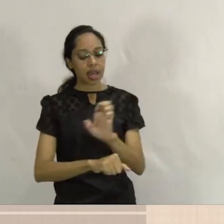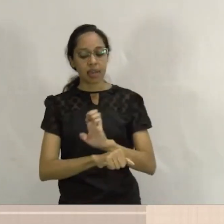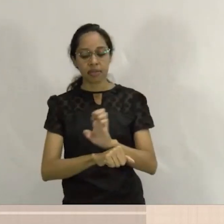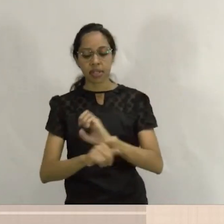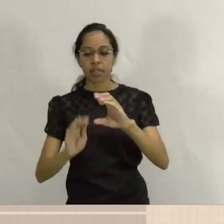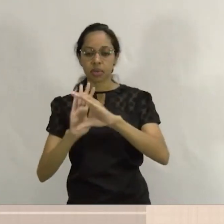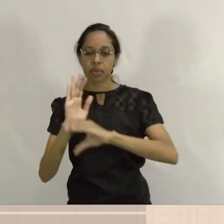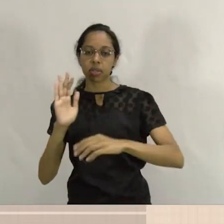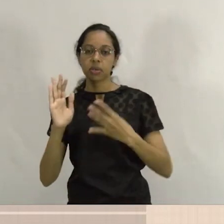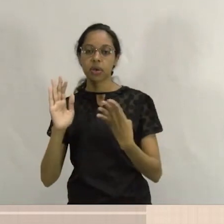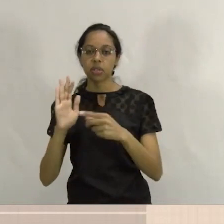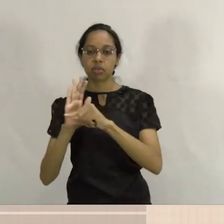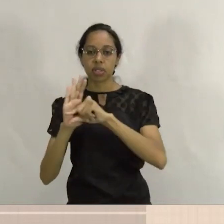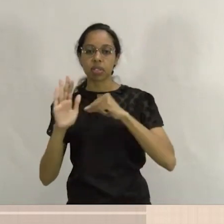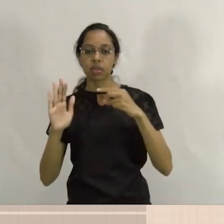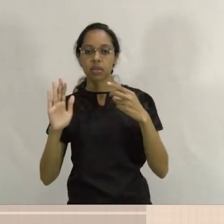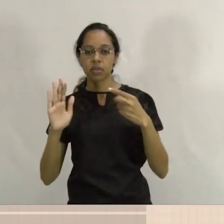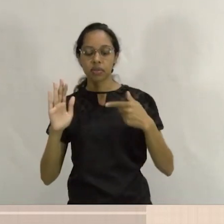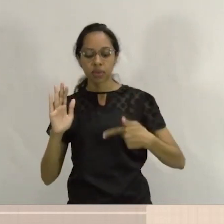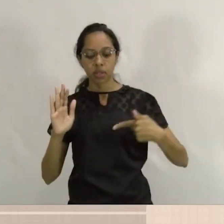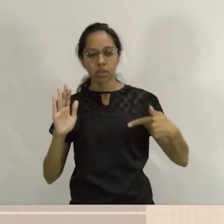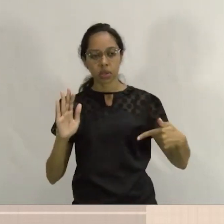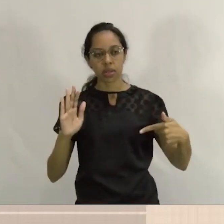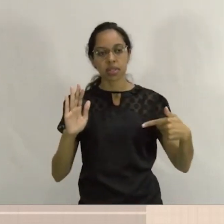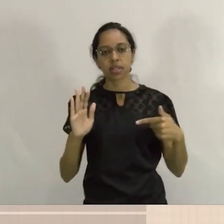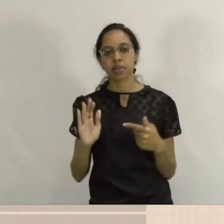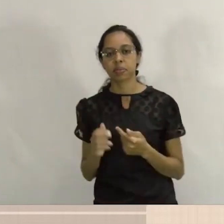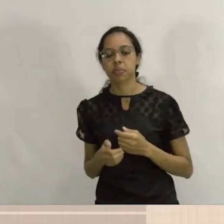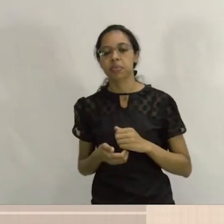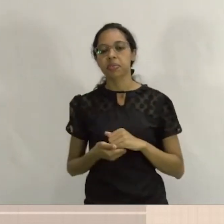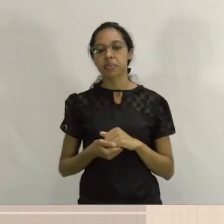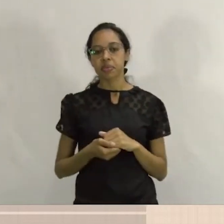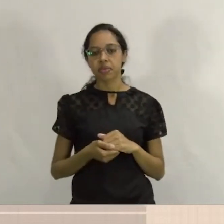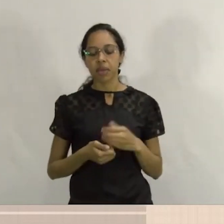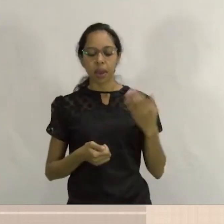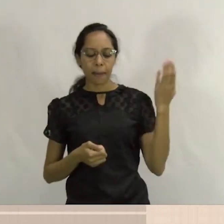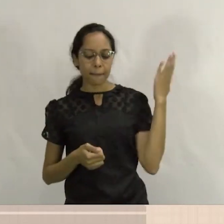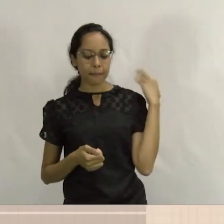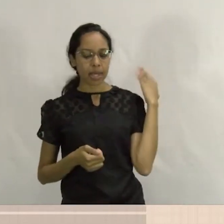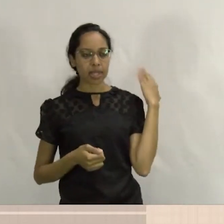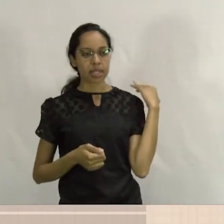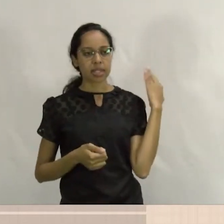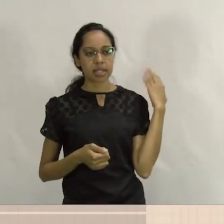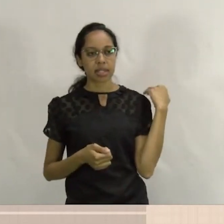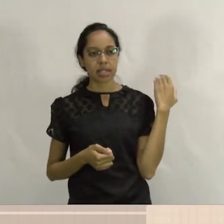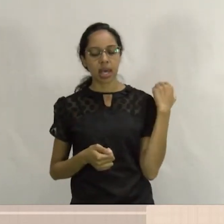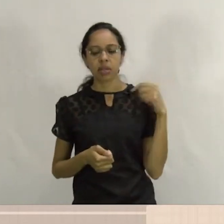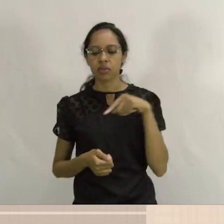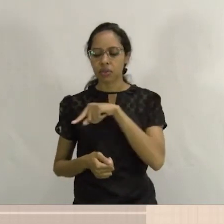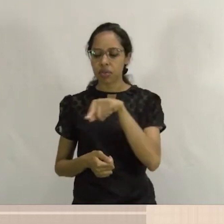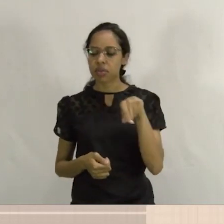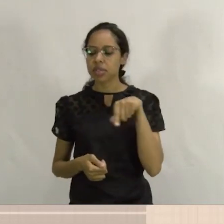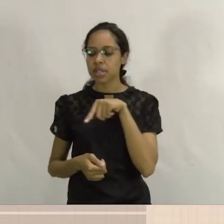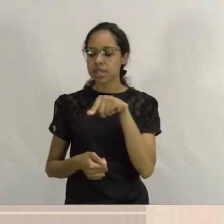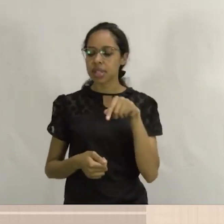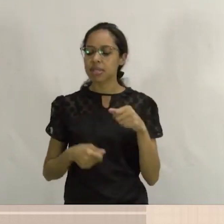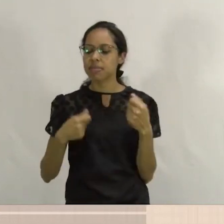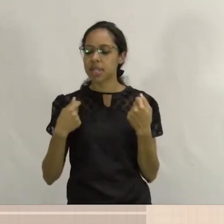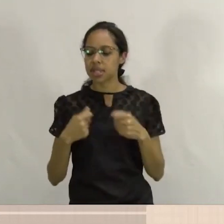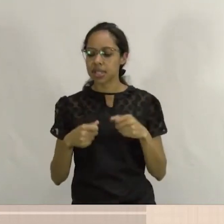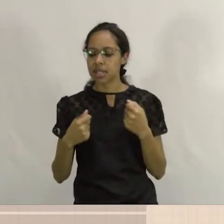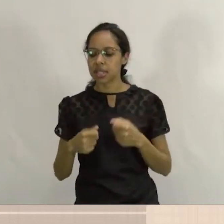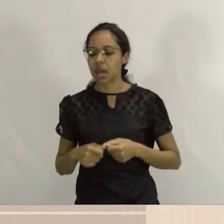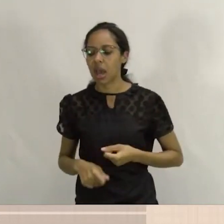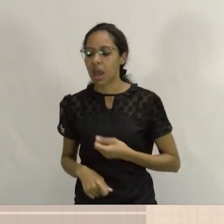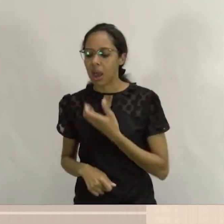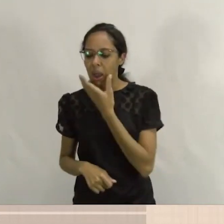versículo 22, no sentido de que, quanto ao trato passado, vos despojeis do velho